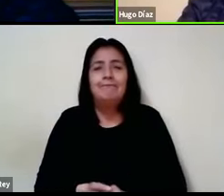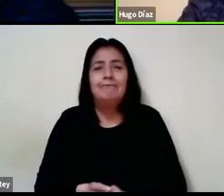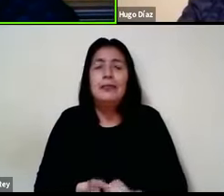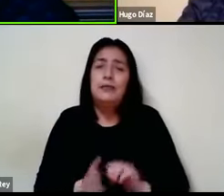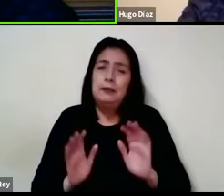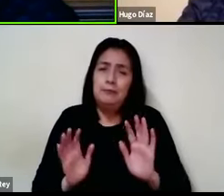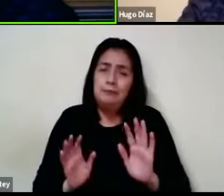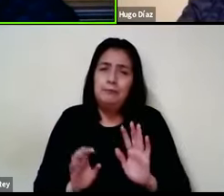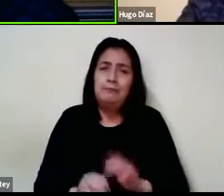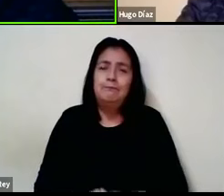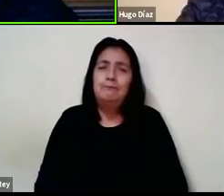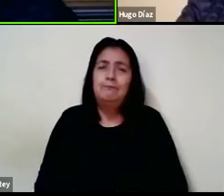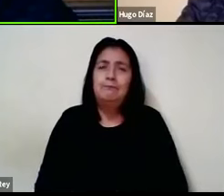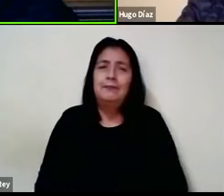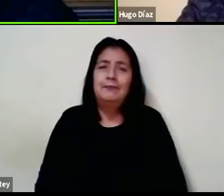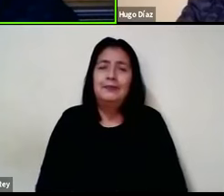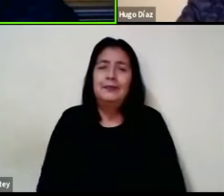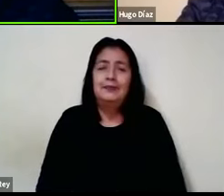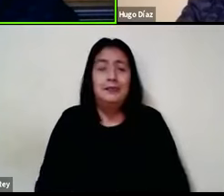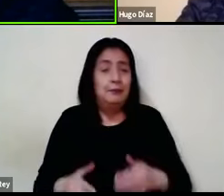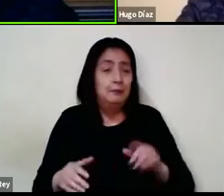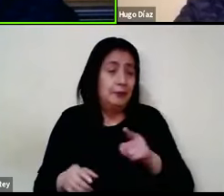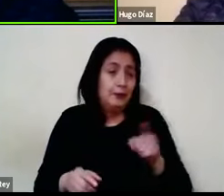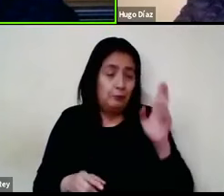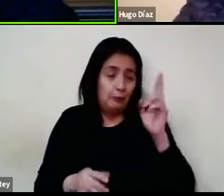Mira, para que puedan